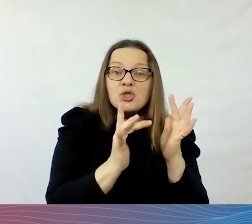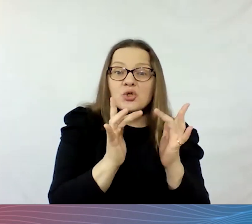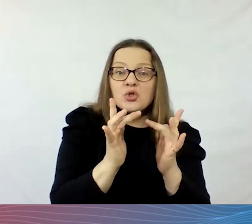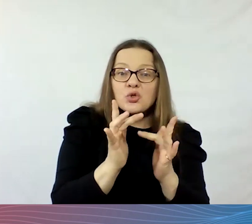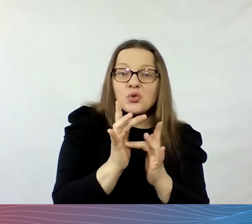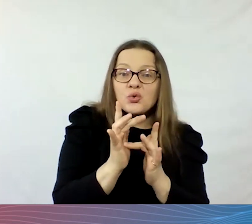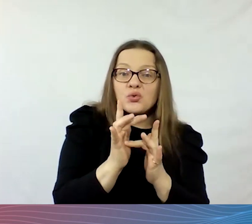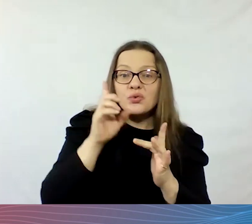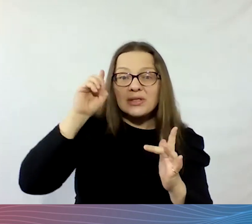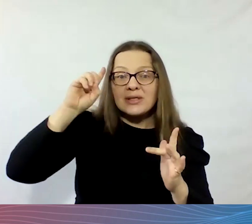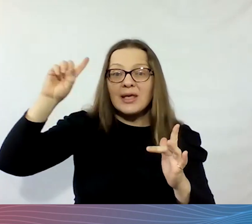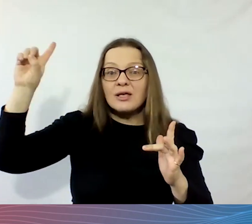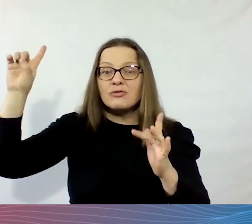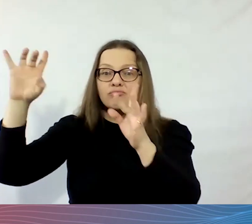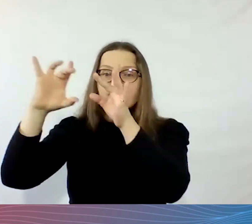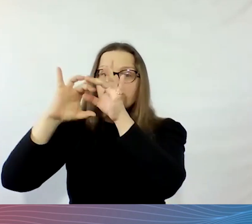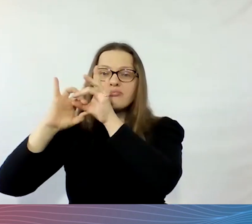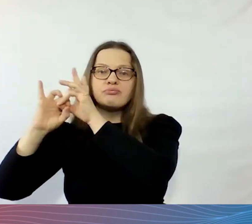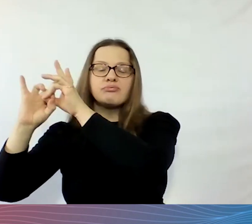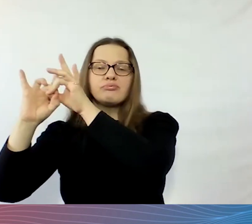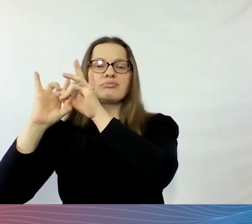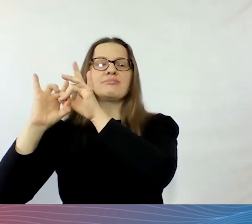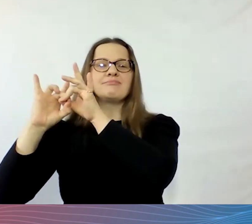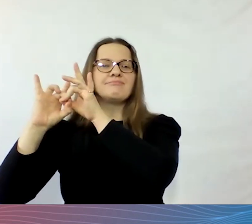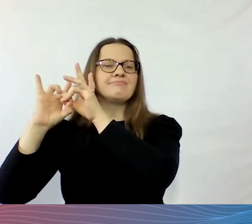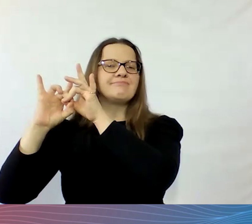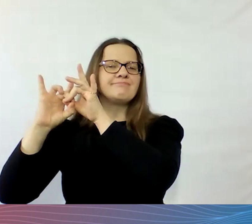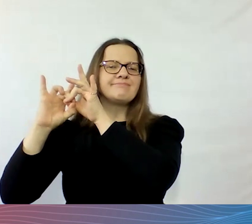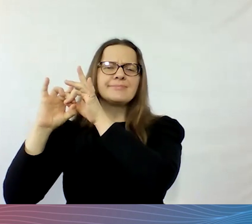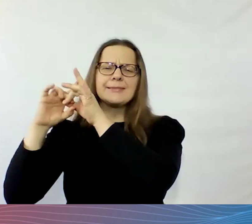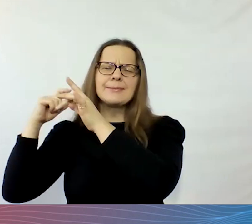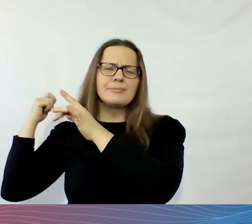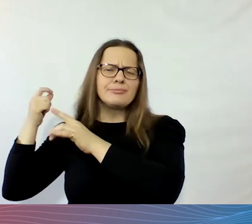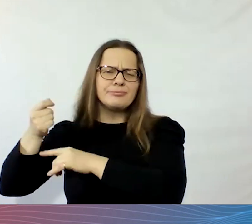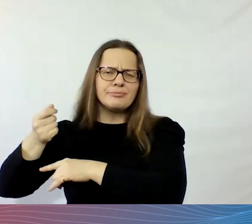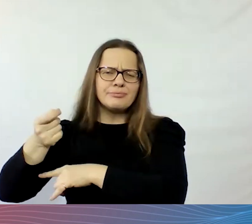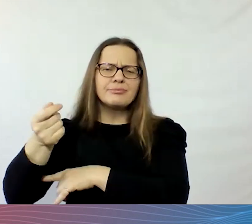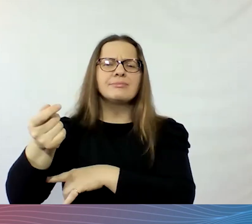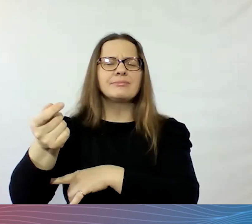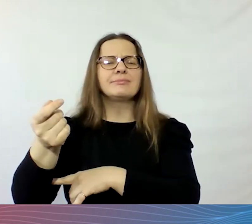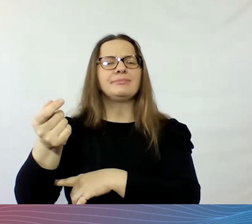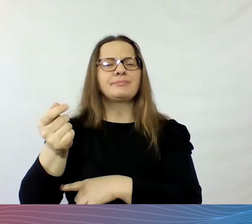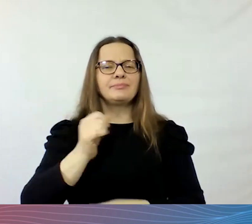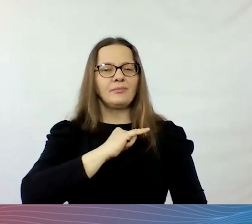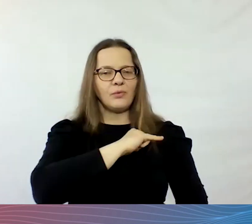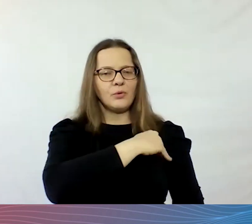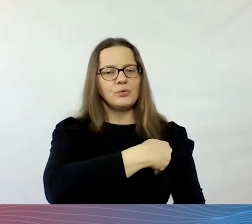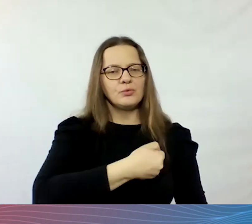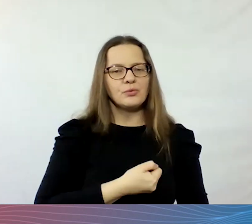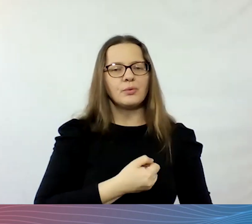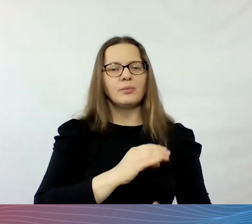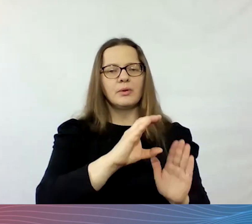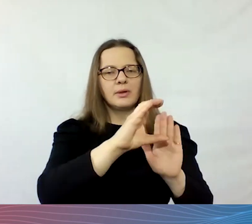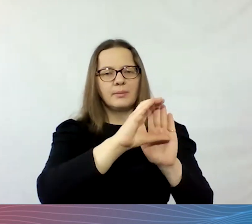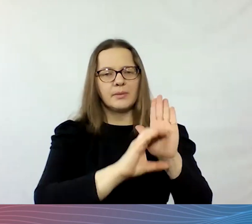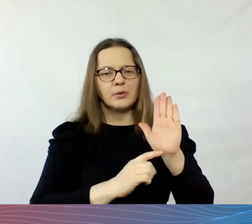uma lida, vai. Às vezes eu quero correr e não ler depois. Vamos lá. João 17. É